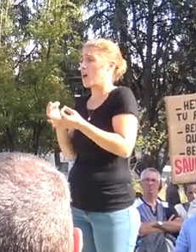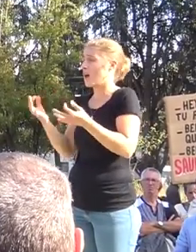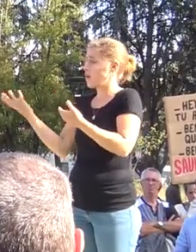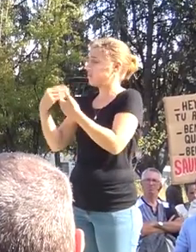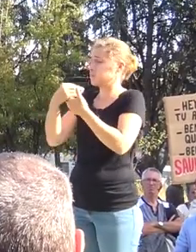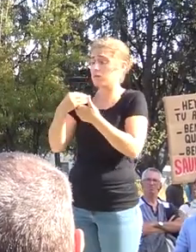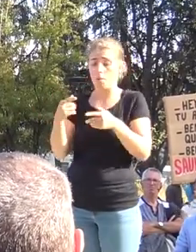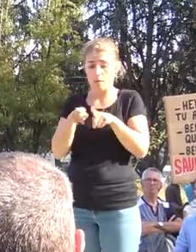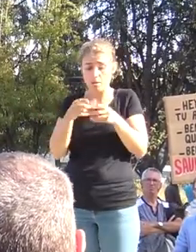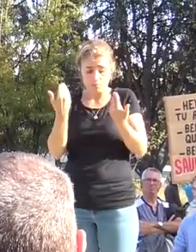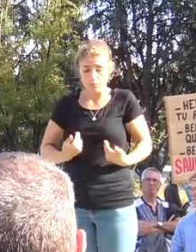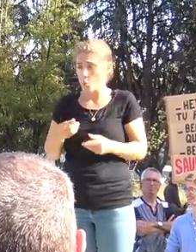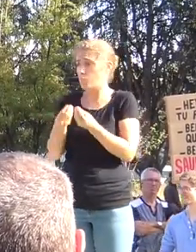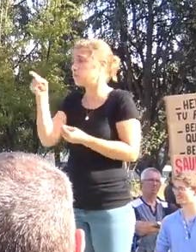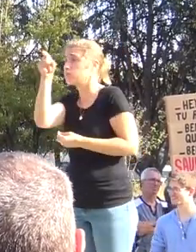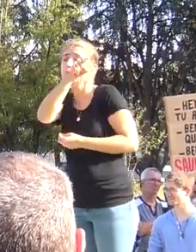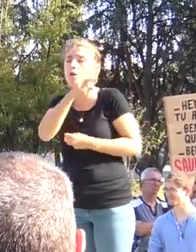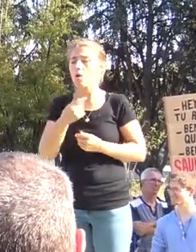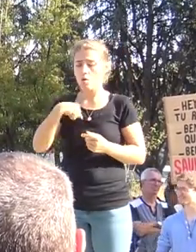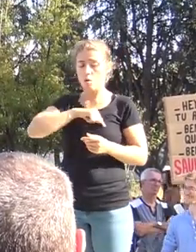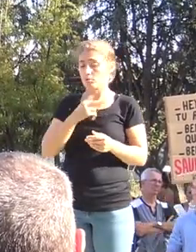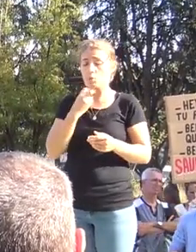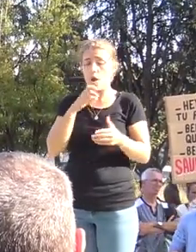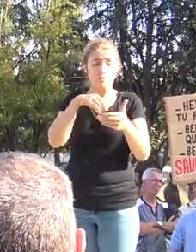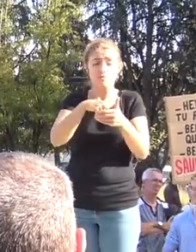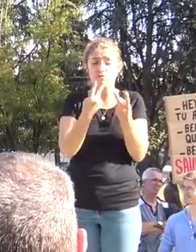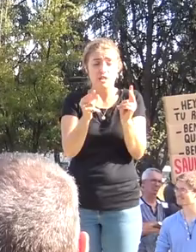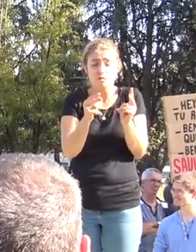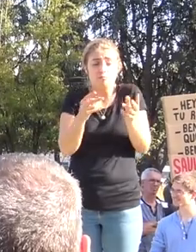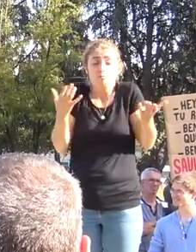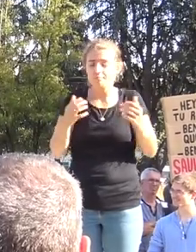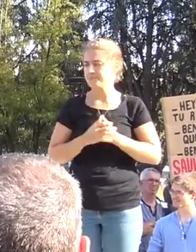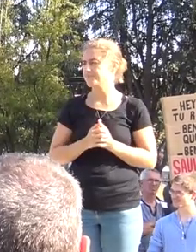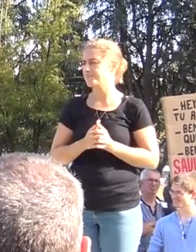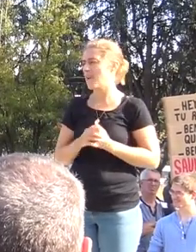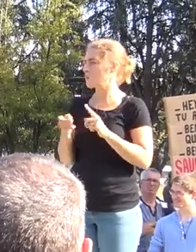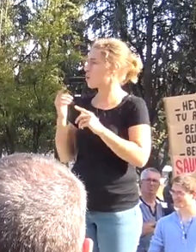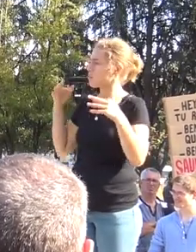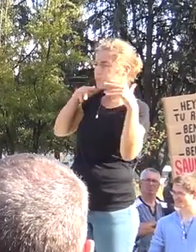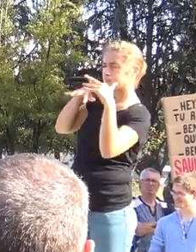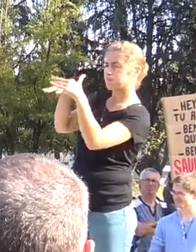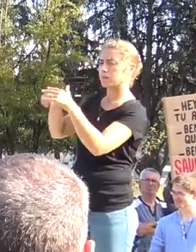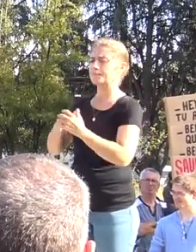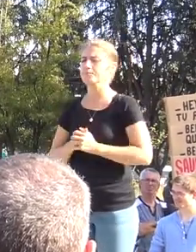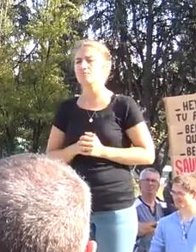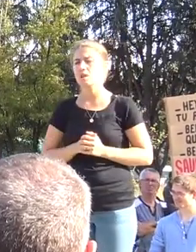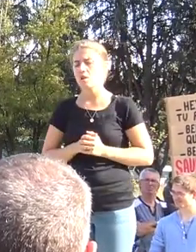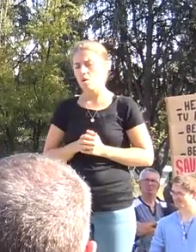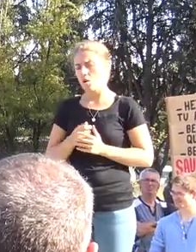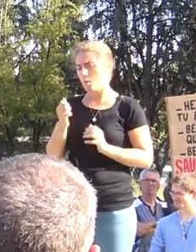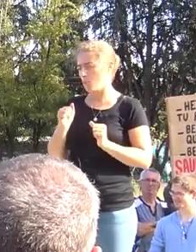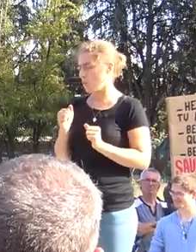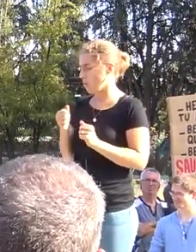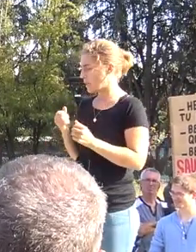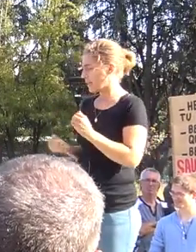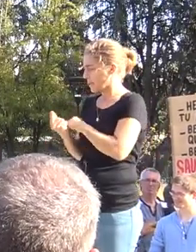est militants, mais on est comme vous. Hein, on est des habitants de la ville et de l'agglomération. Et voilà. Et simplement, ben, on pense qu'il y a des tas d'initiatives à